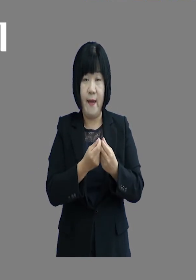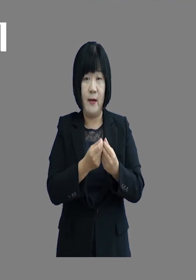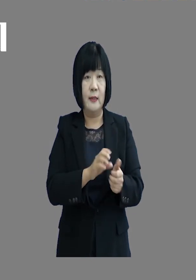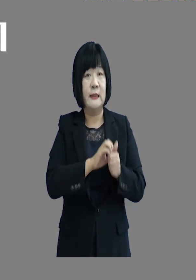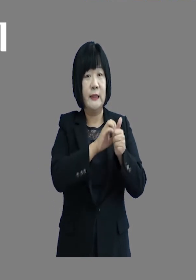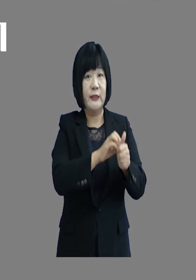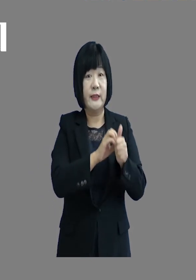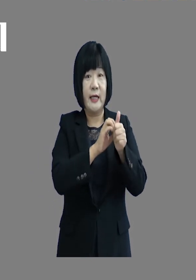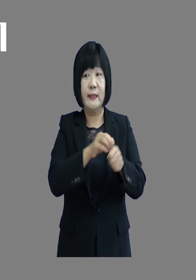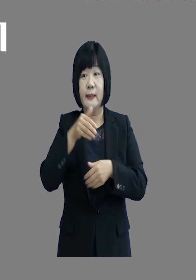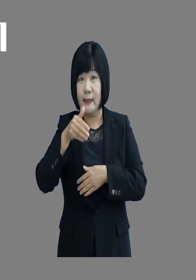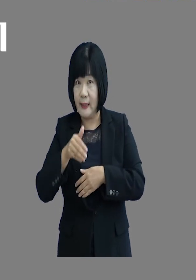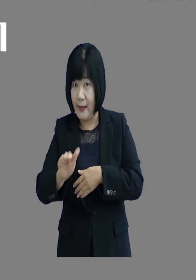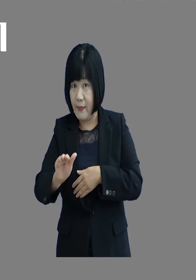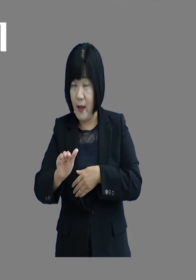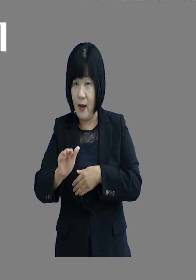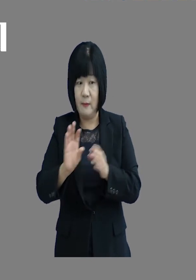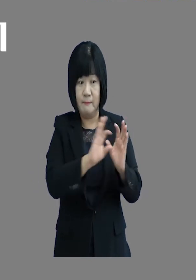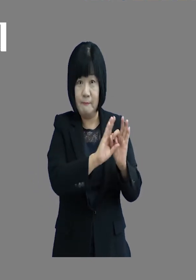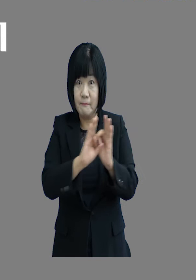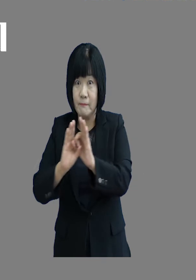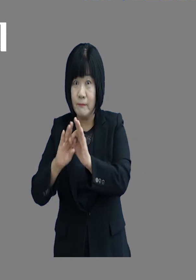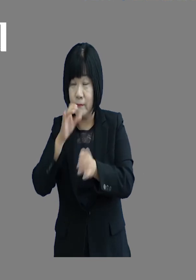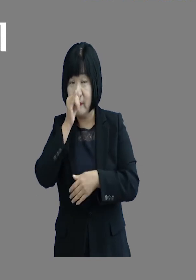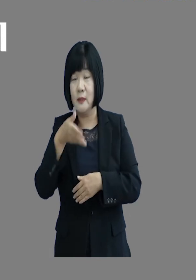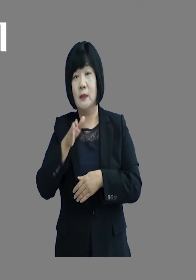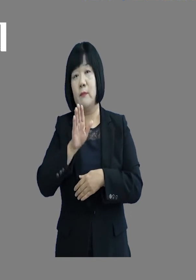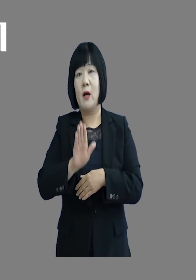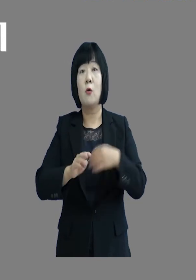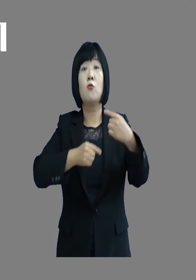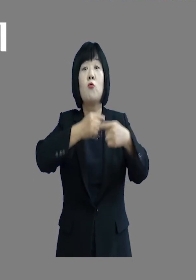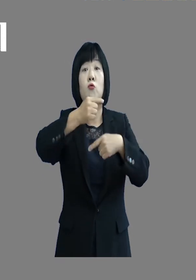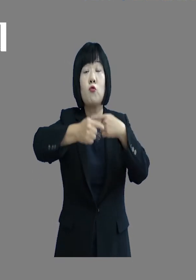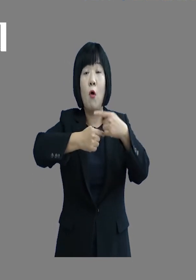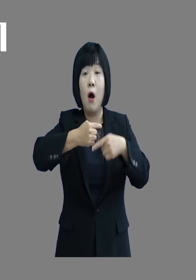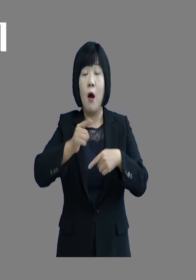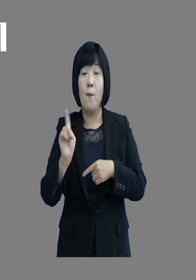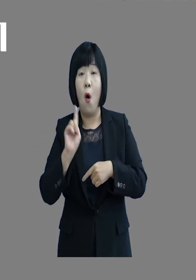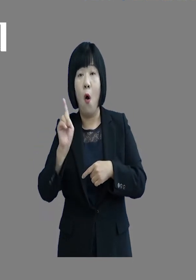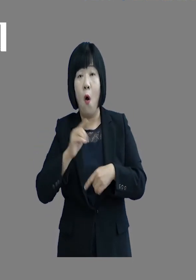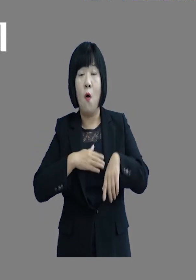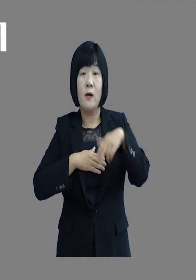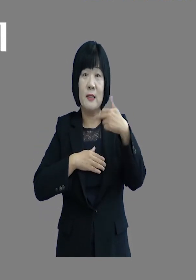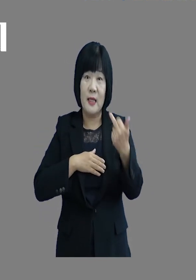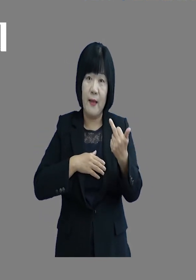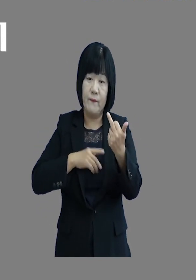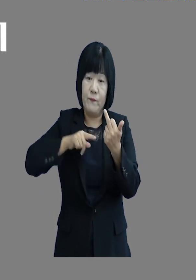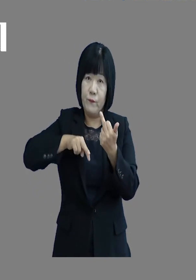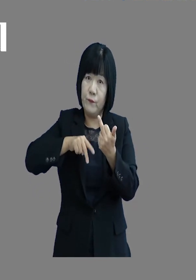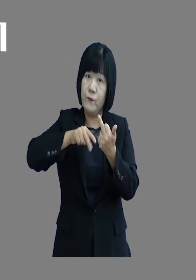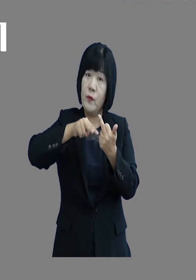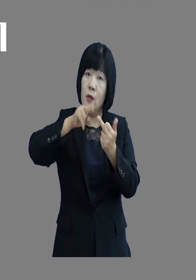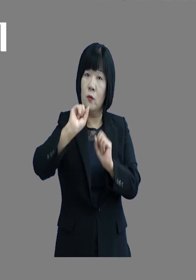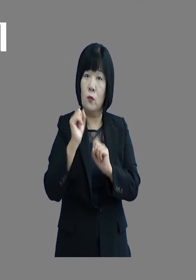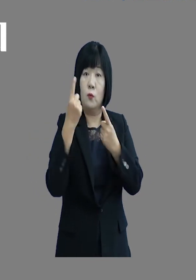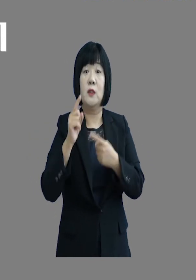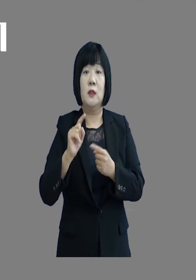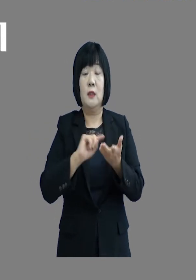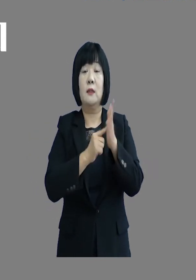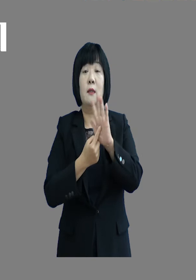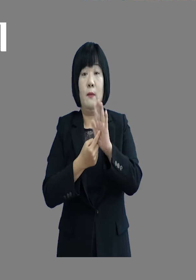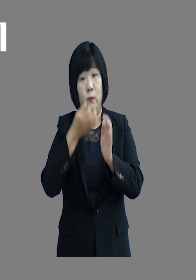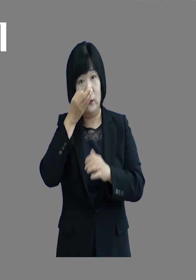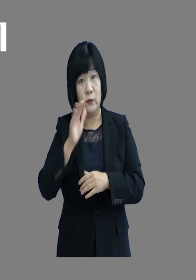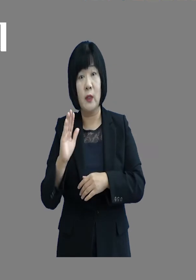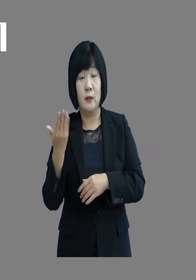그리고 간다라고 이야기를 하지만 수화로는 산과 산을 올라가는 형태가 동시에 나타나는